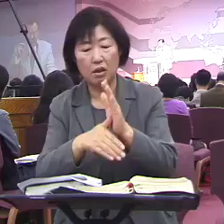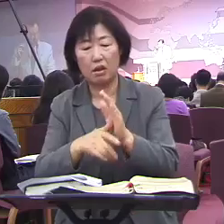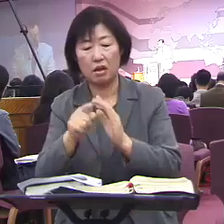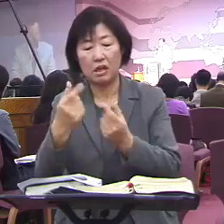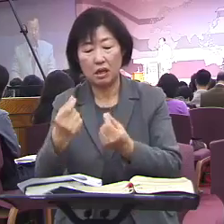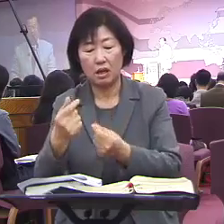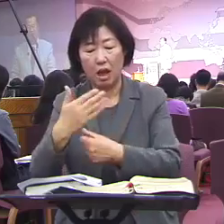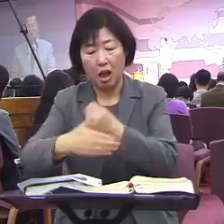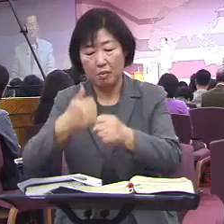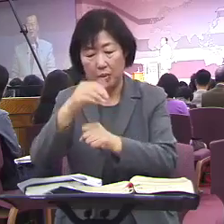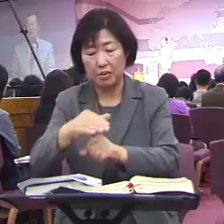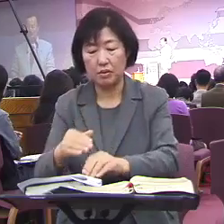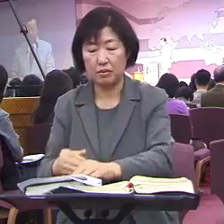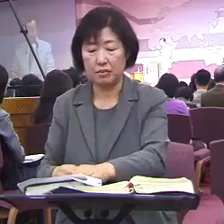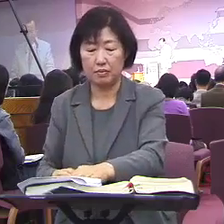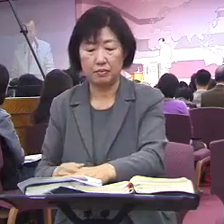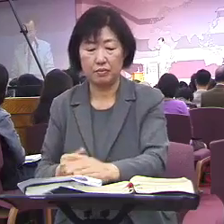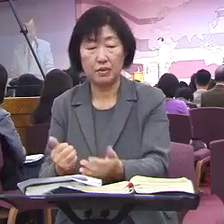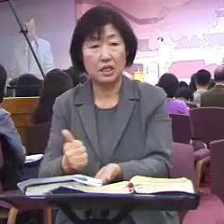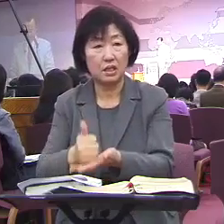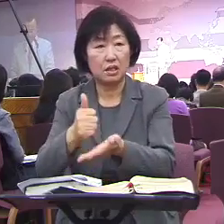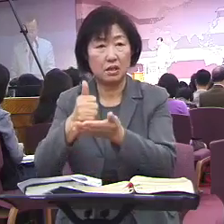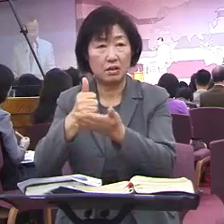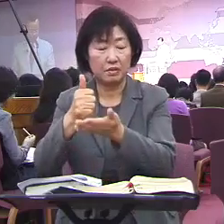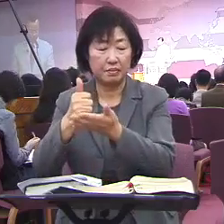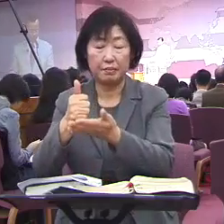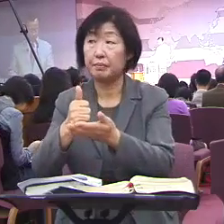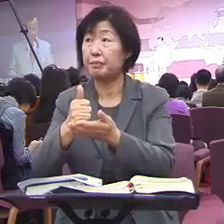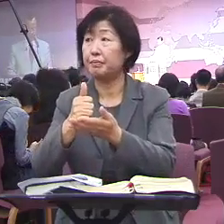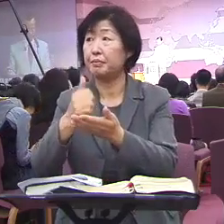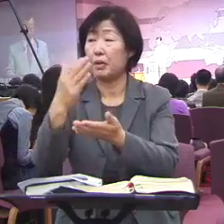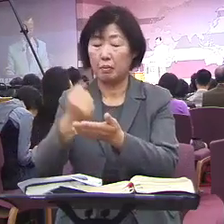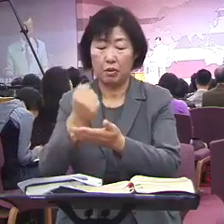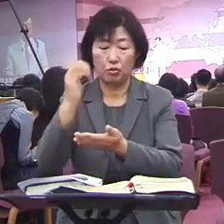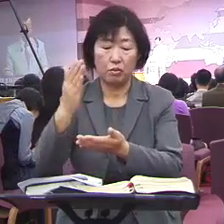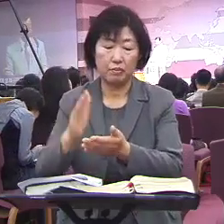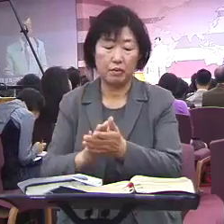때 우리는 하나님 앞에서 칭찬을 받게 됩니다.